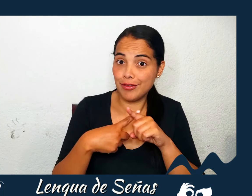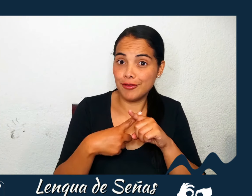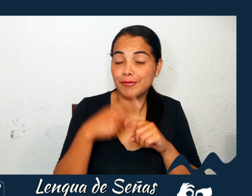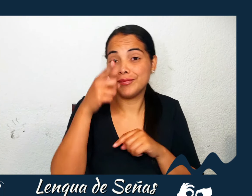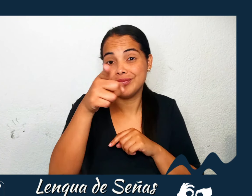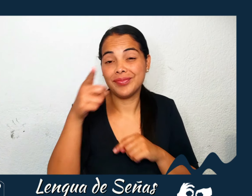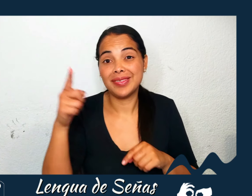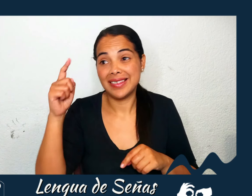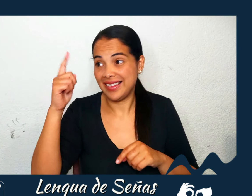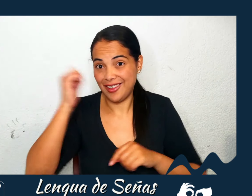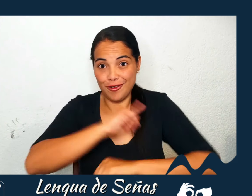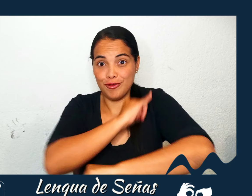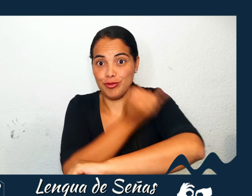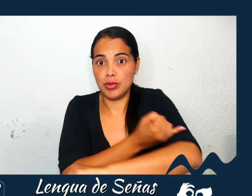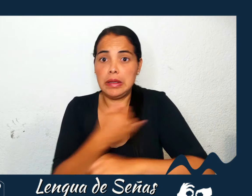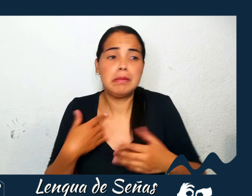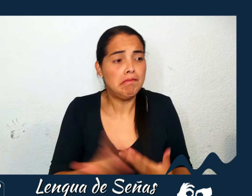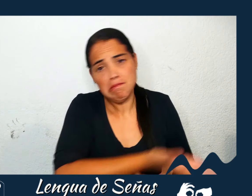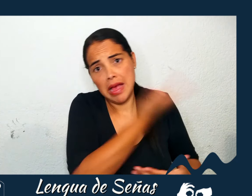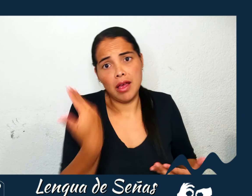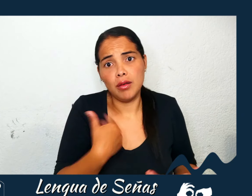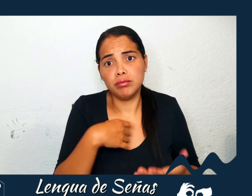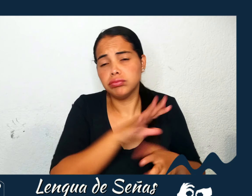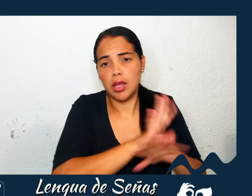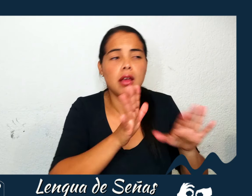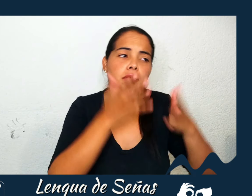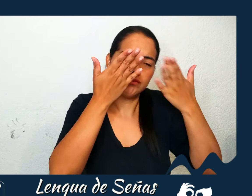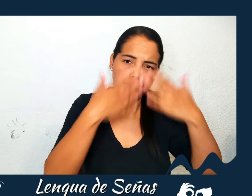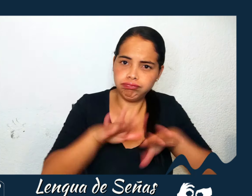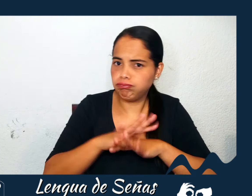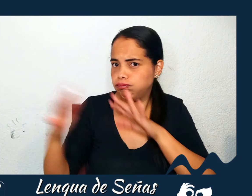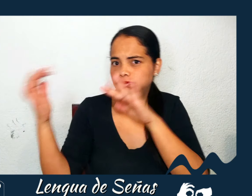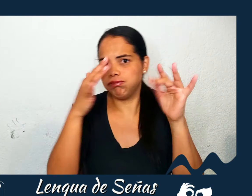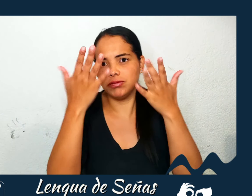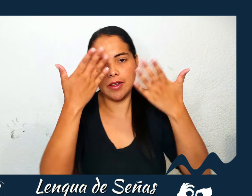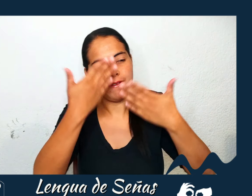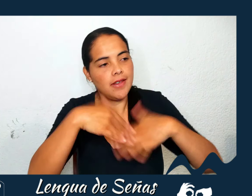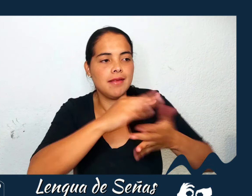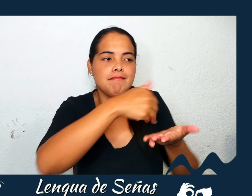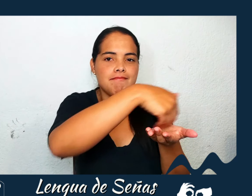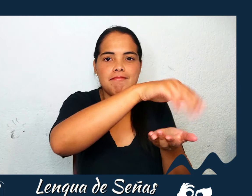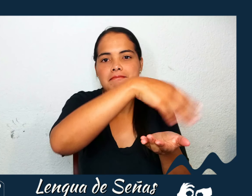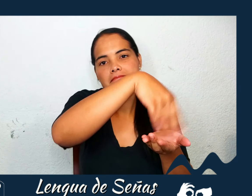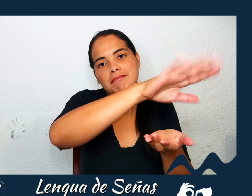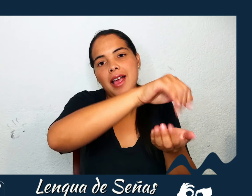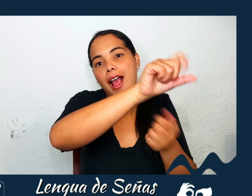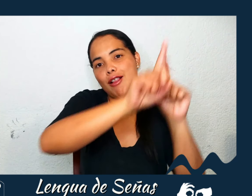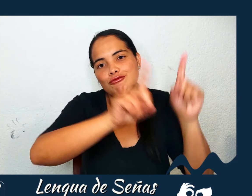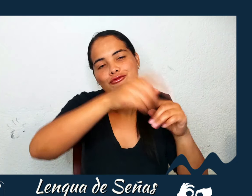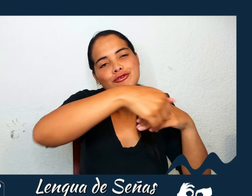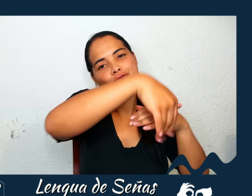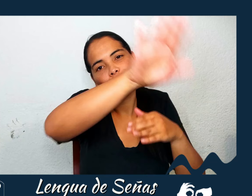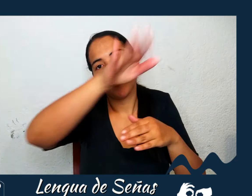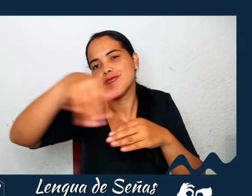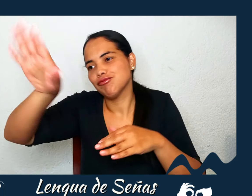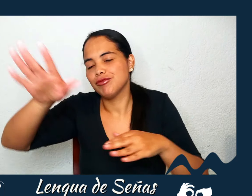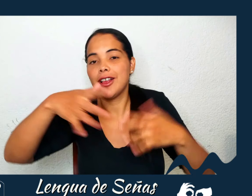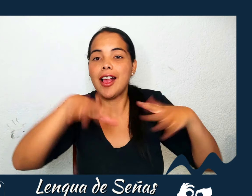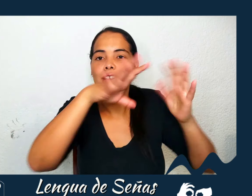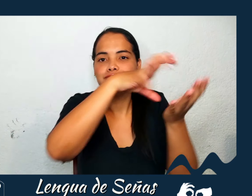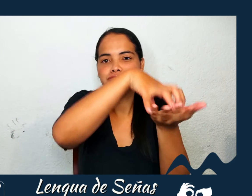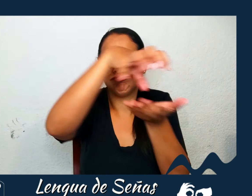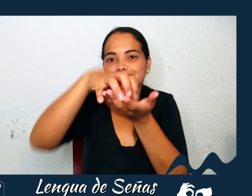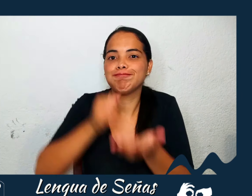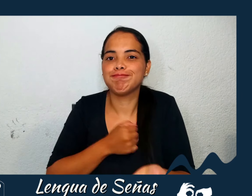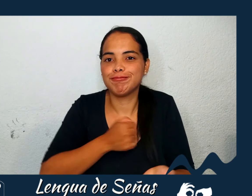Cuando Josué había enviado al pueblo ya hacia sus casas, a las 2 tribus y medias, a la de Robén, a la de Gad